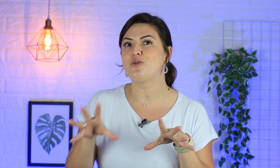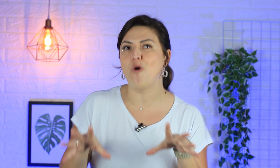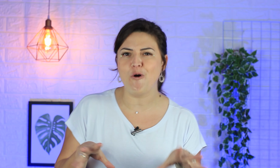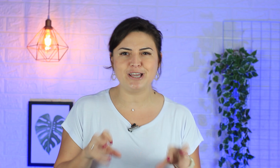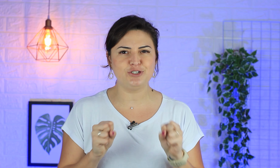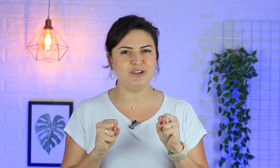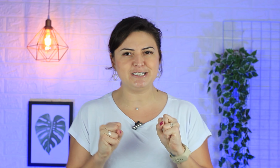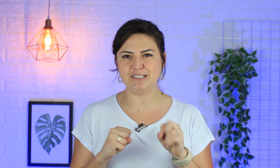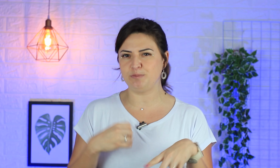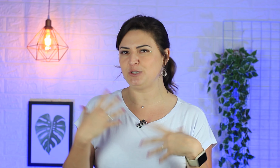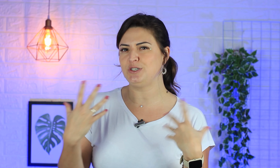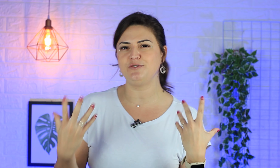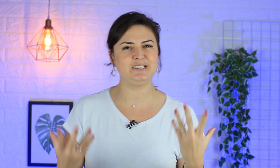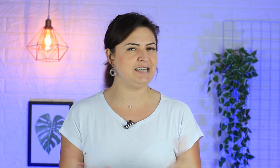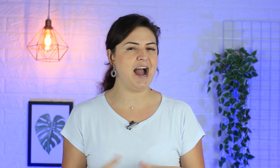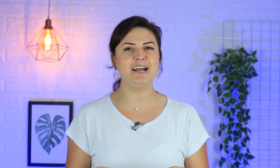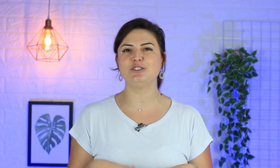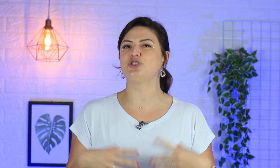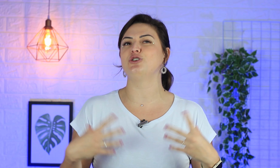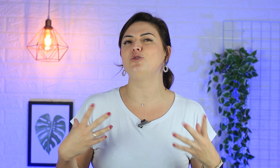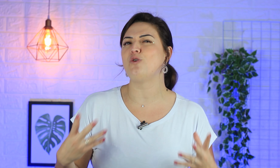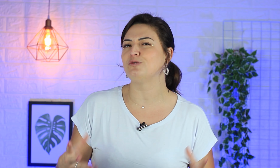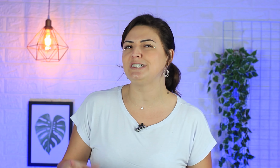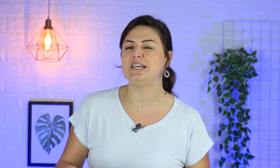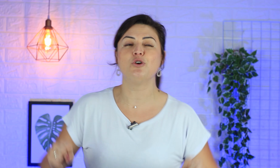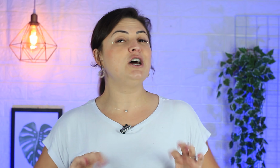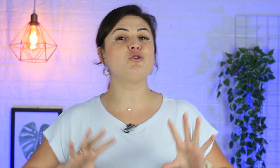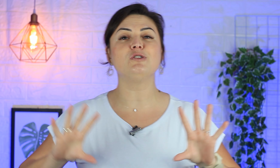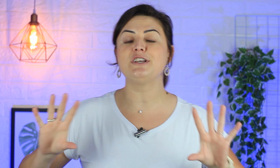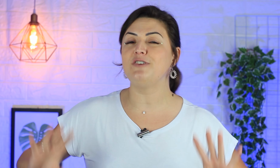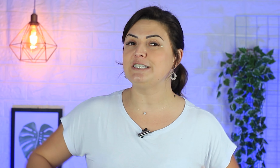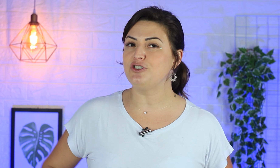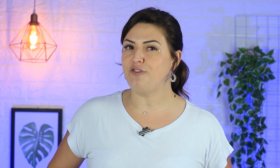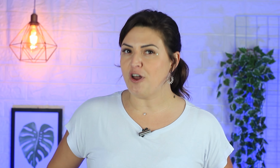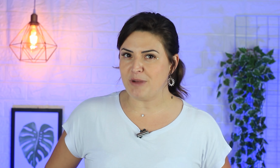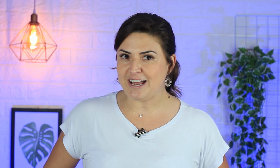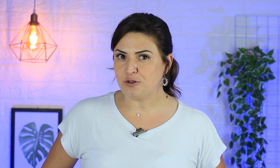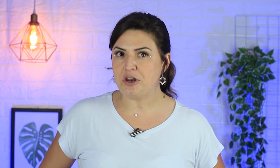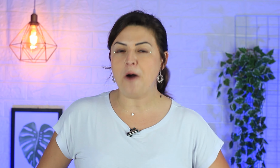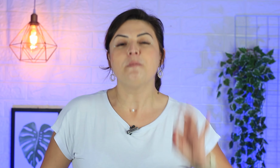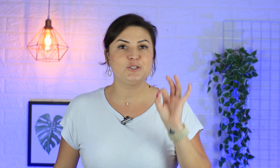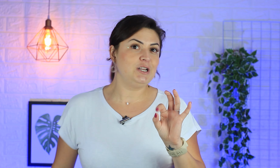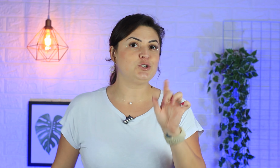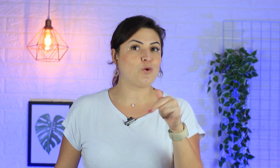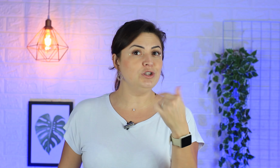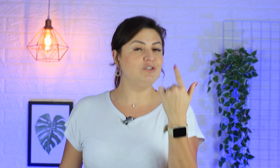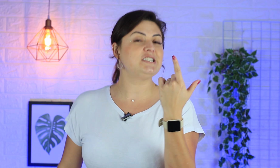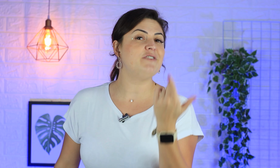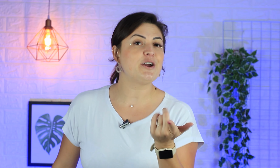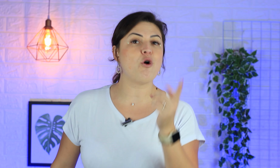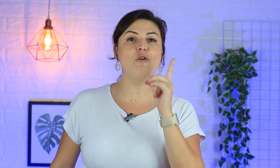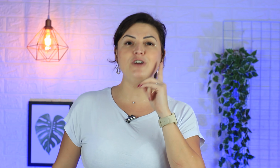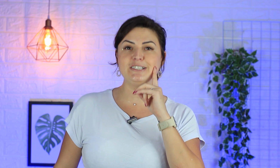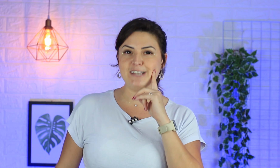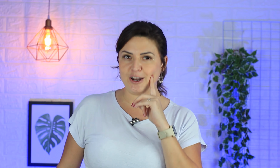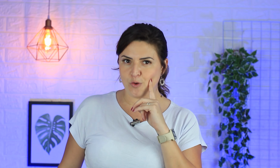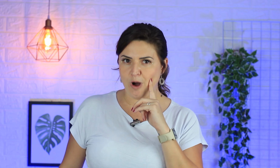vergonha de fazer as expressões faciais, acho que eu não consigo. Não consigo fazer de forma natural. Mas olha só, quando você vai conversar com